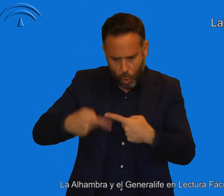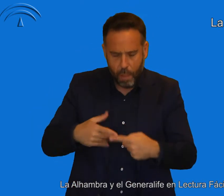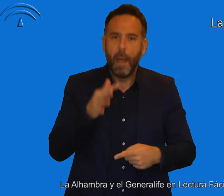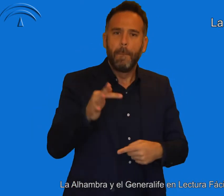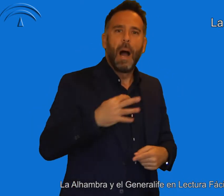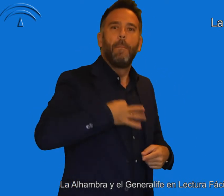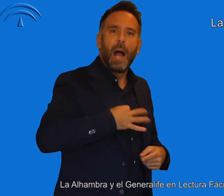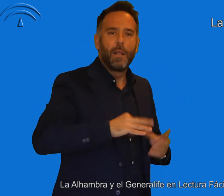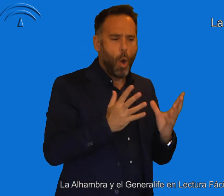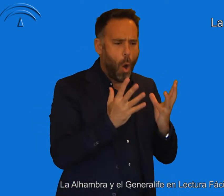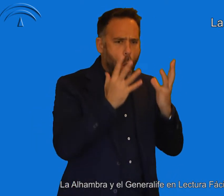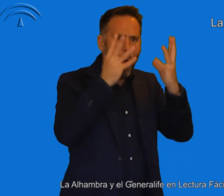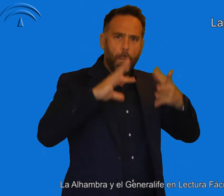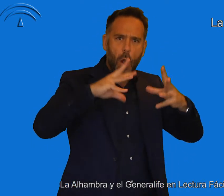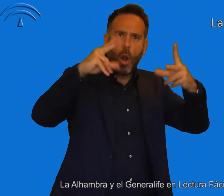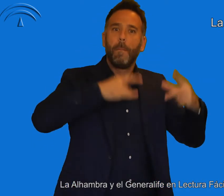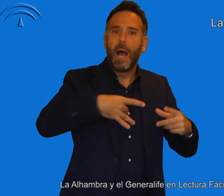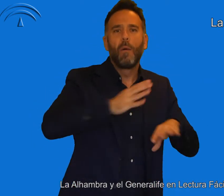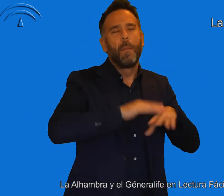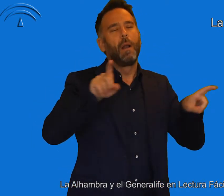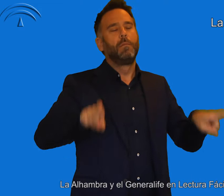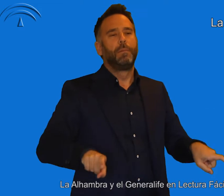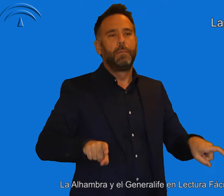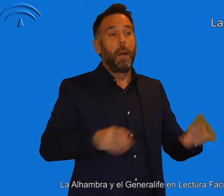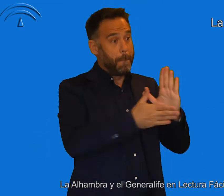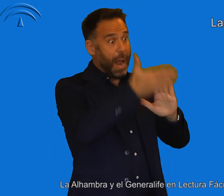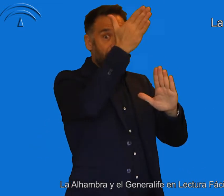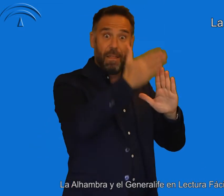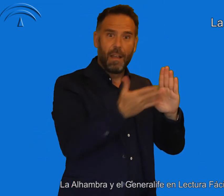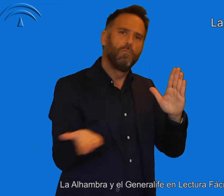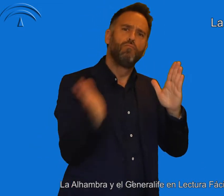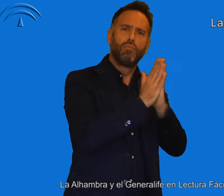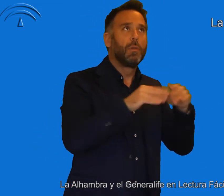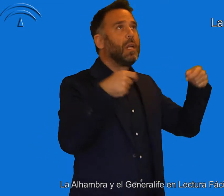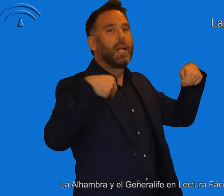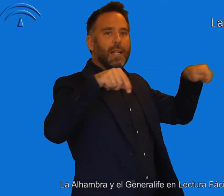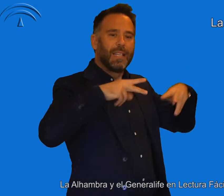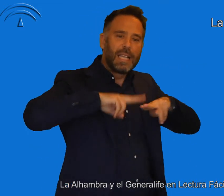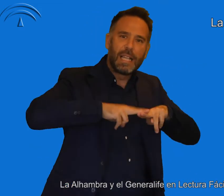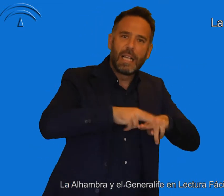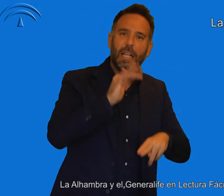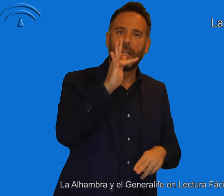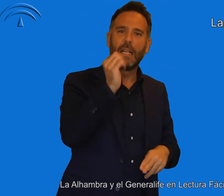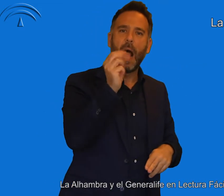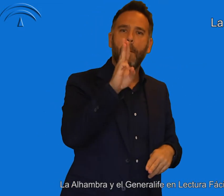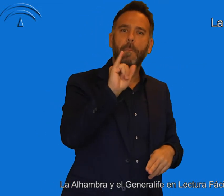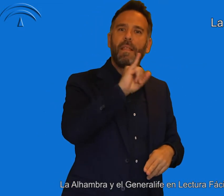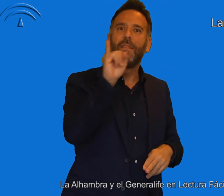para los rezos diarios y unos baños de vapor para relajarse. Las paredes lisas estaban cubiertas con